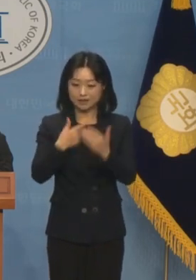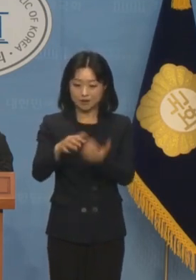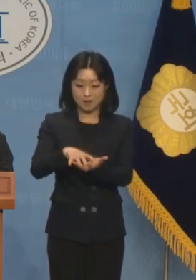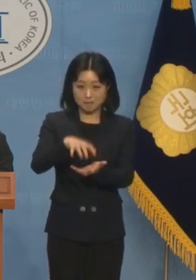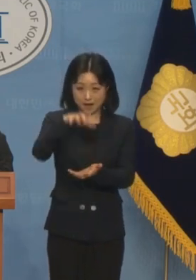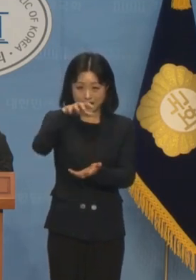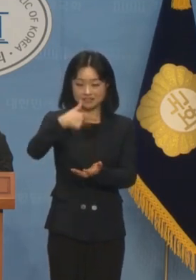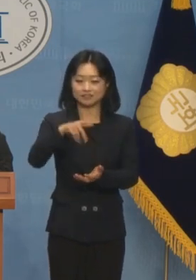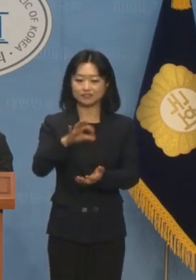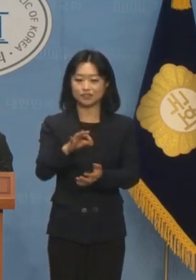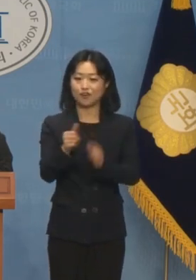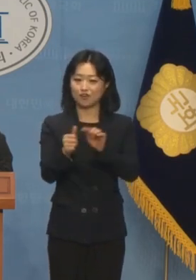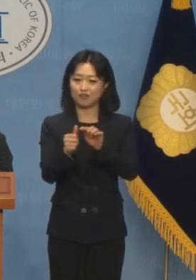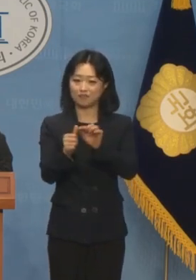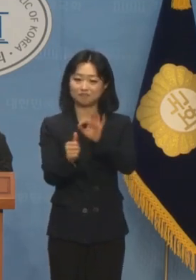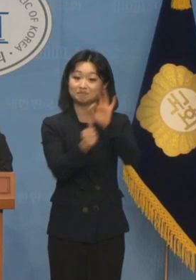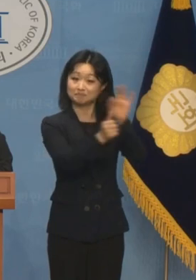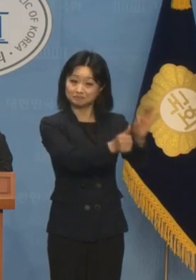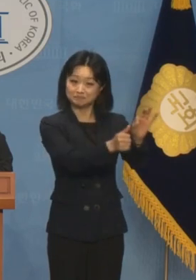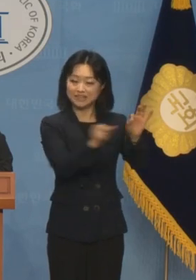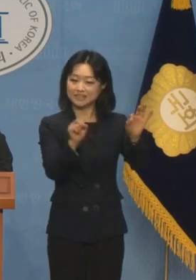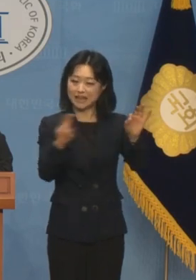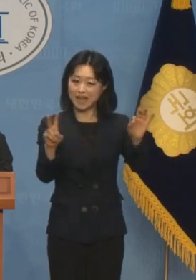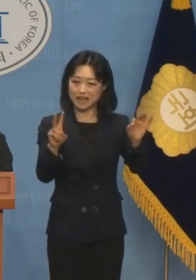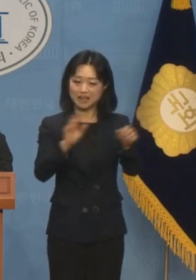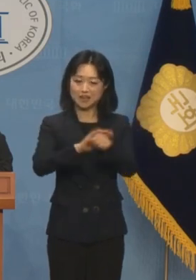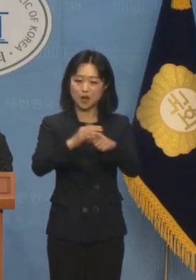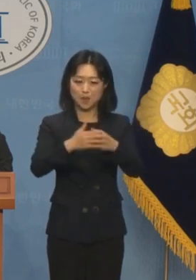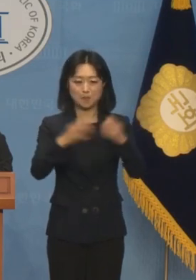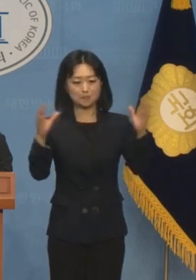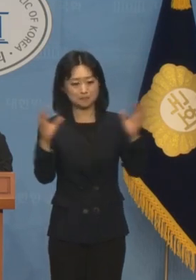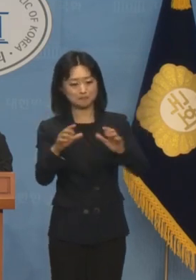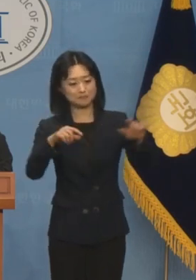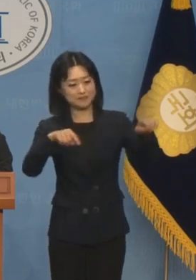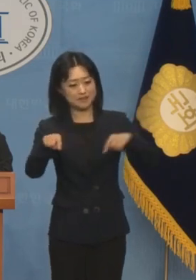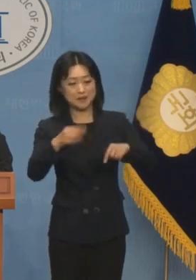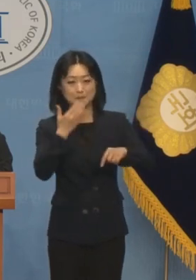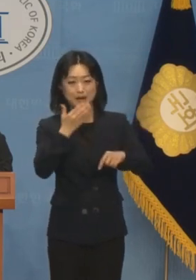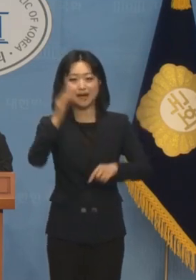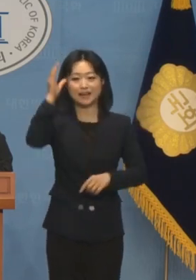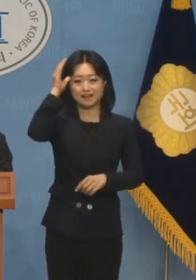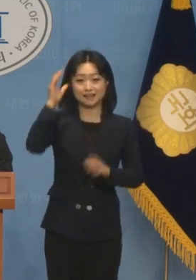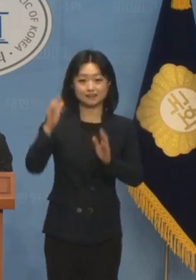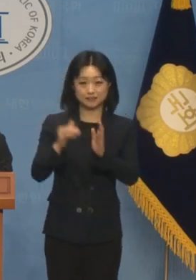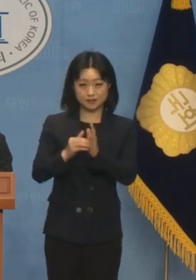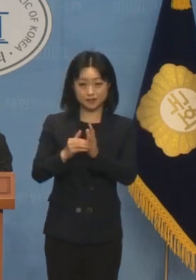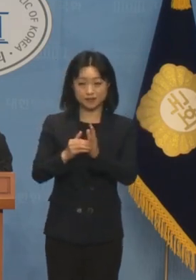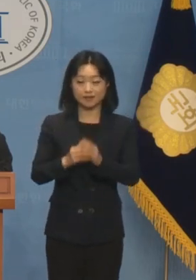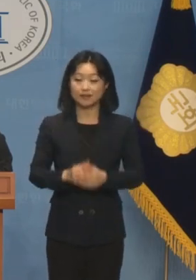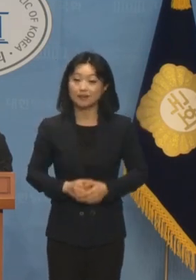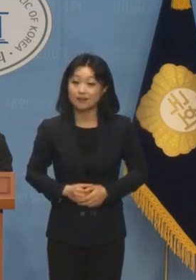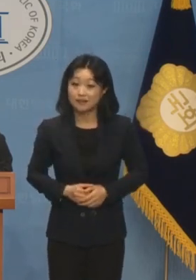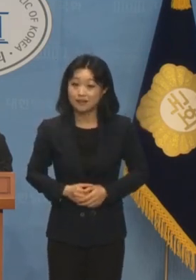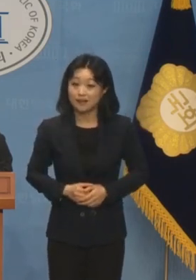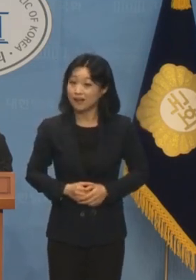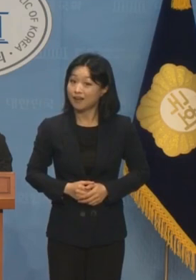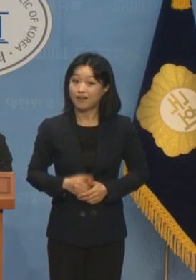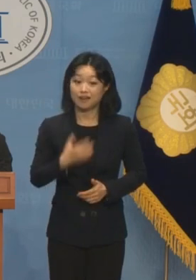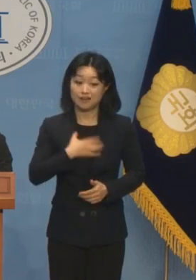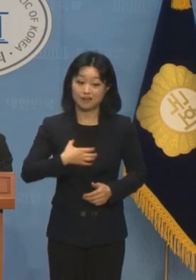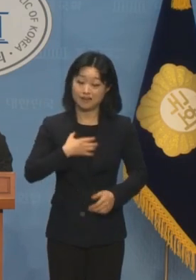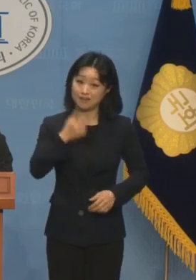의원이 야당과의 협치를 할 수 있을 거란 기대감을 드러냈습니다. 참으로